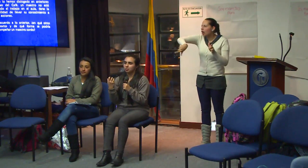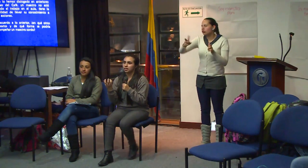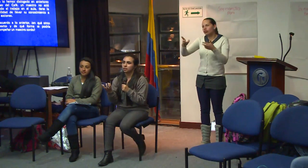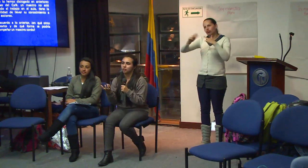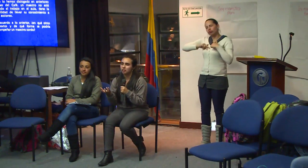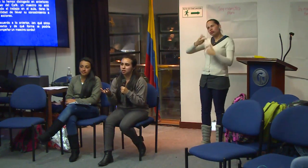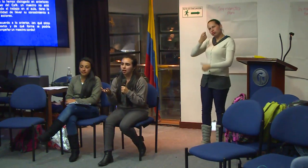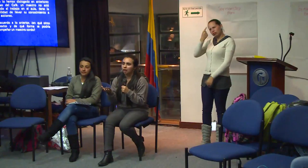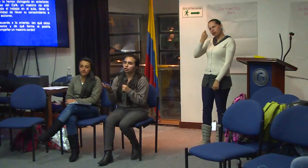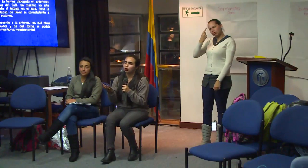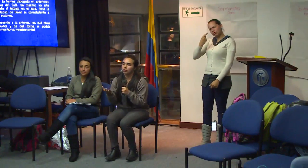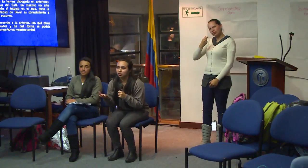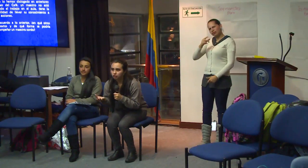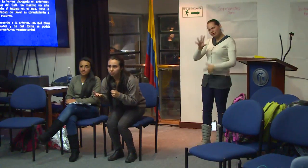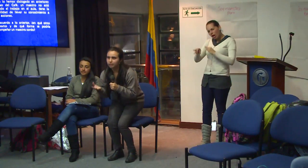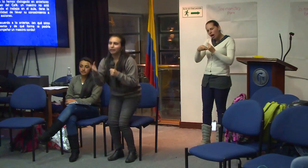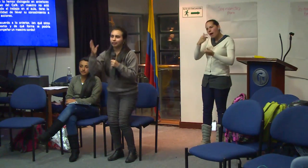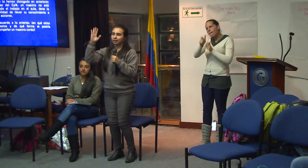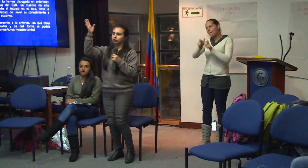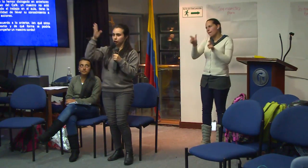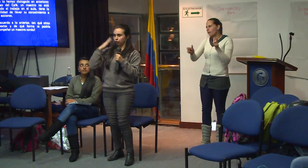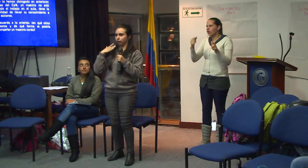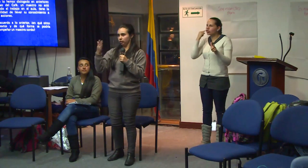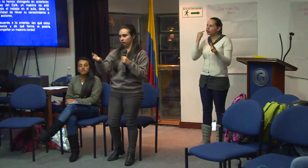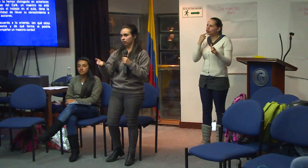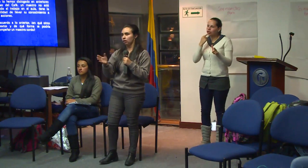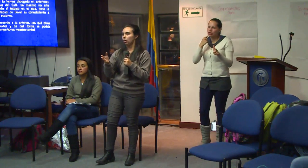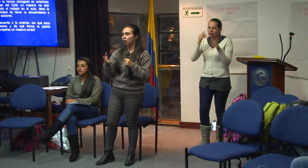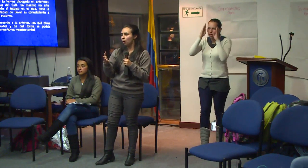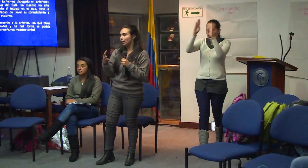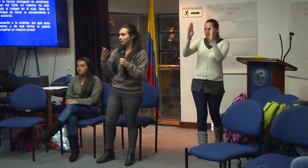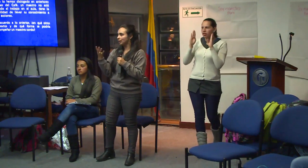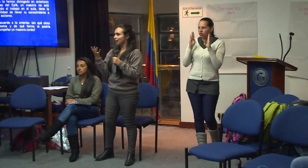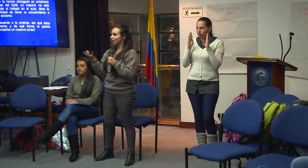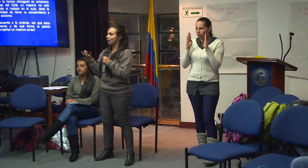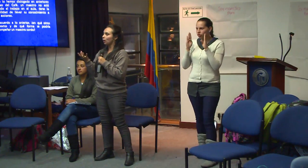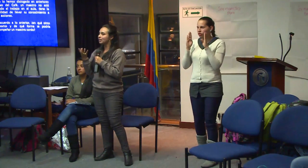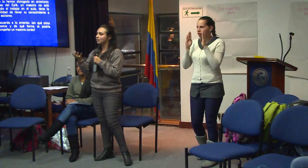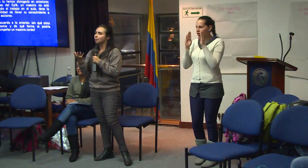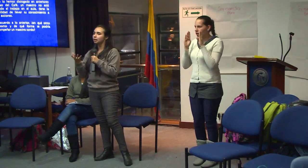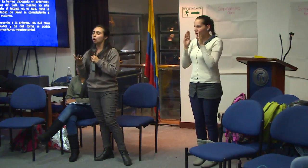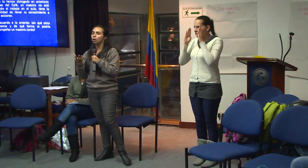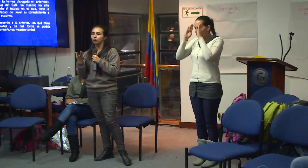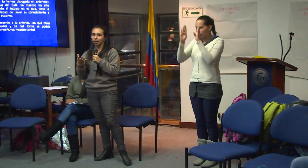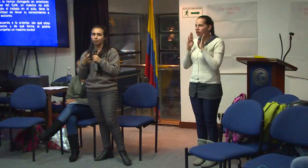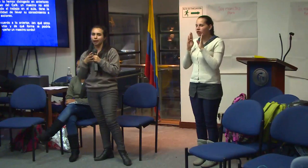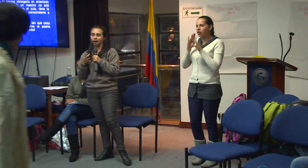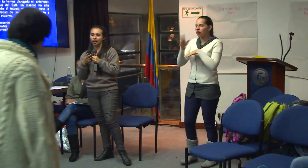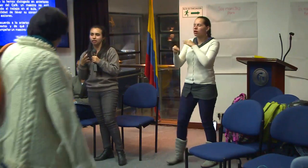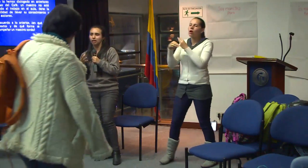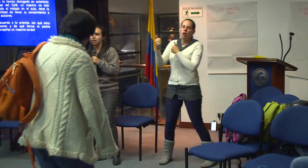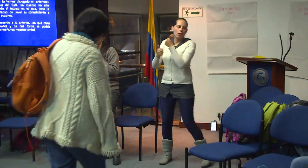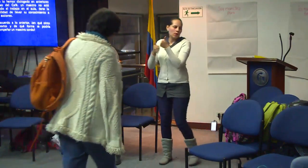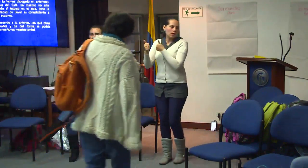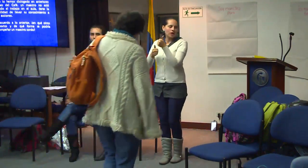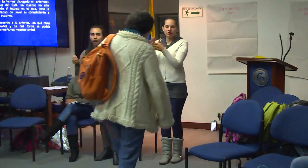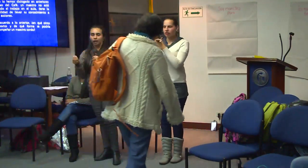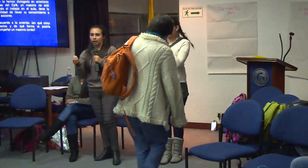que estas personas sordas nos presten atención, cuál es esa metodología para que